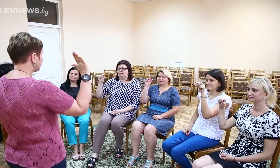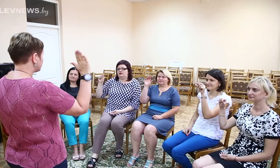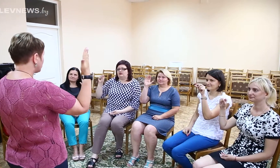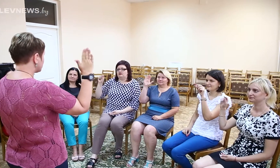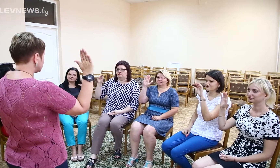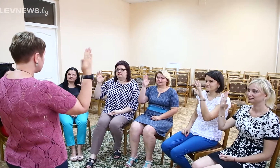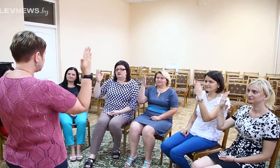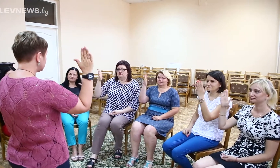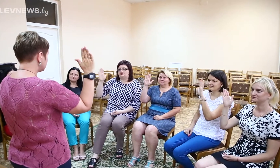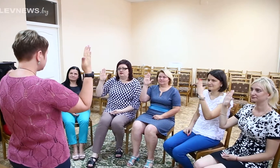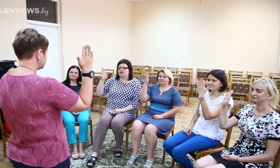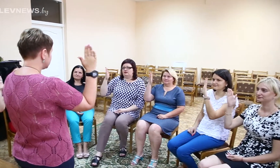вторник,